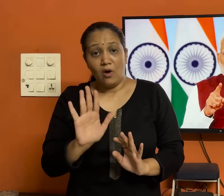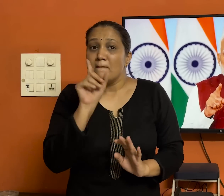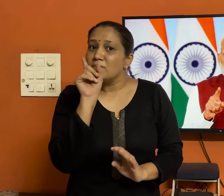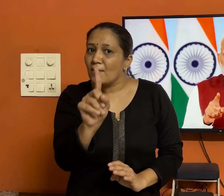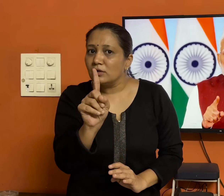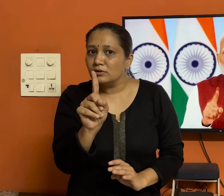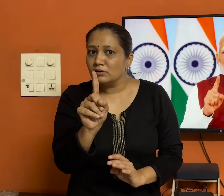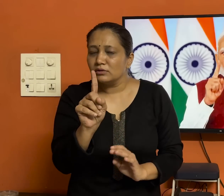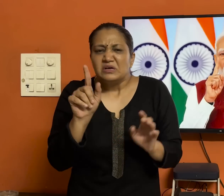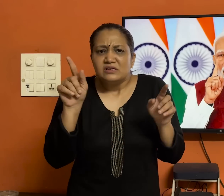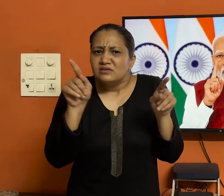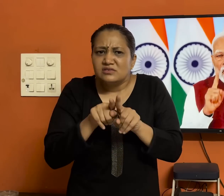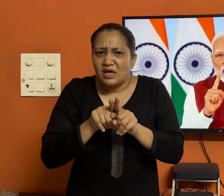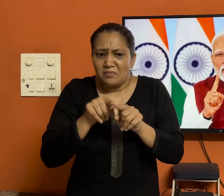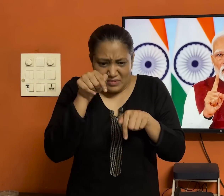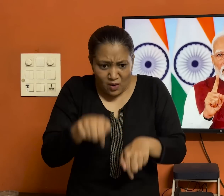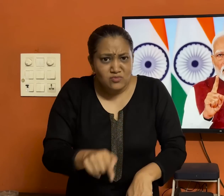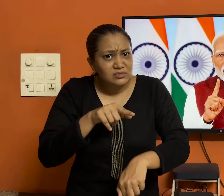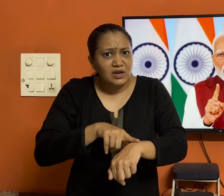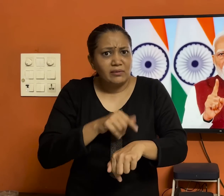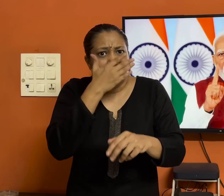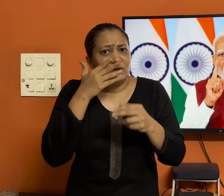लेकिन ये युद्ध